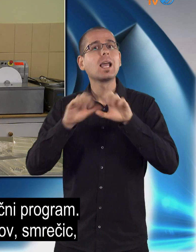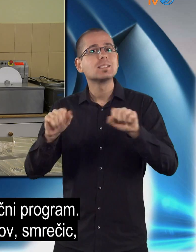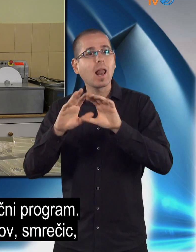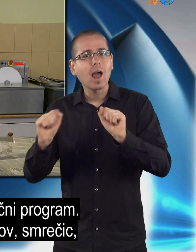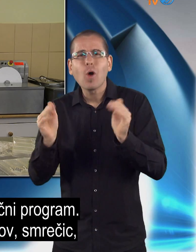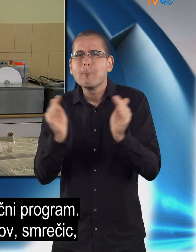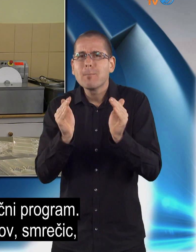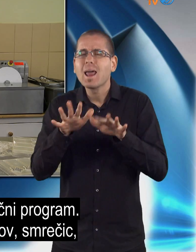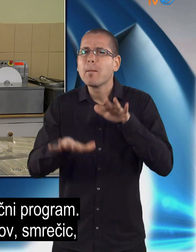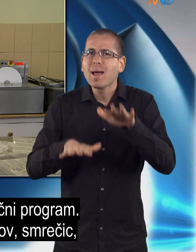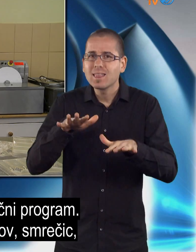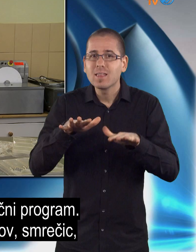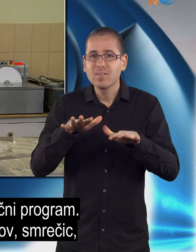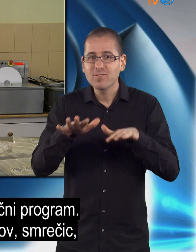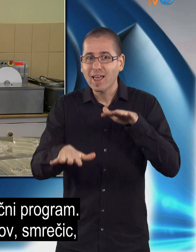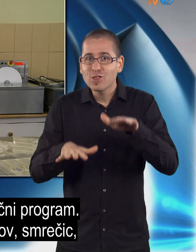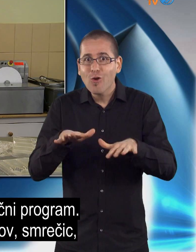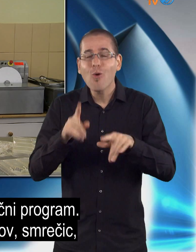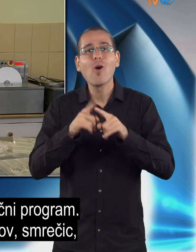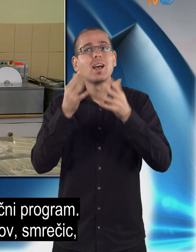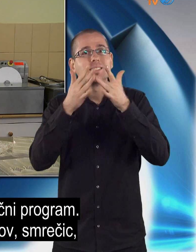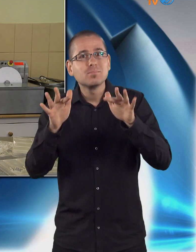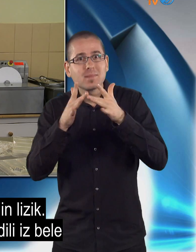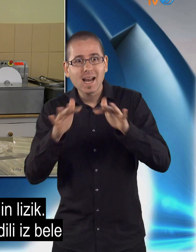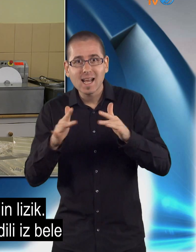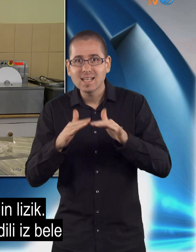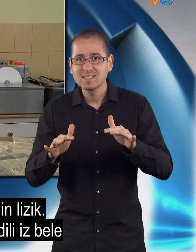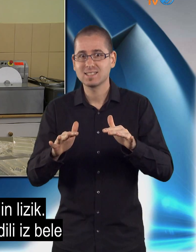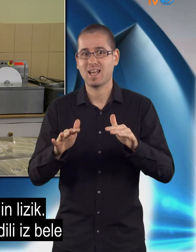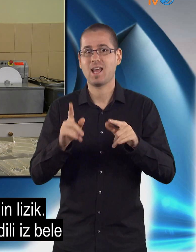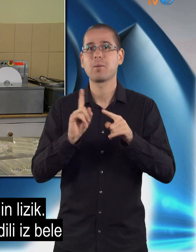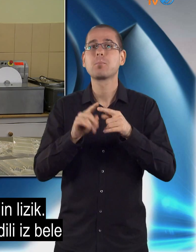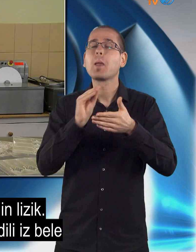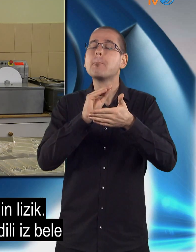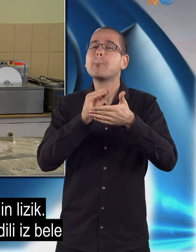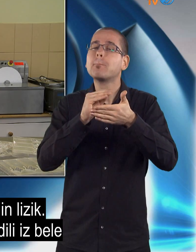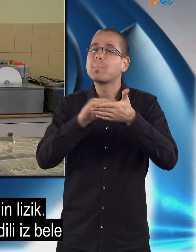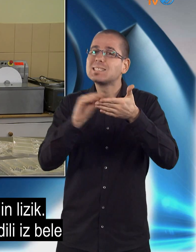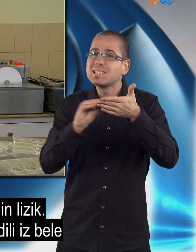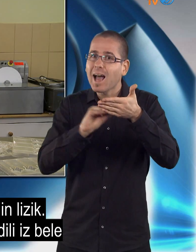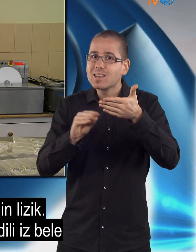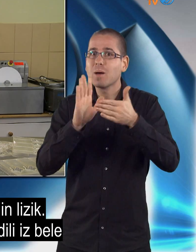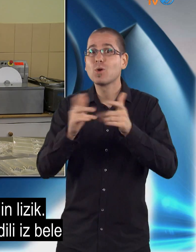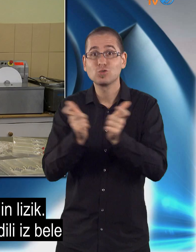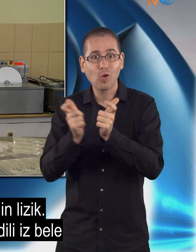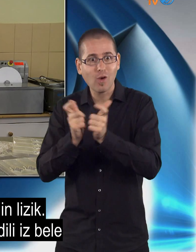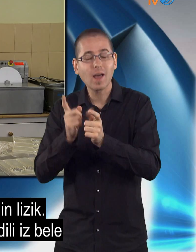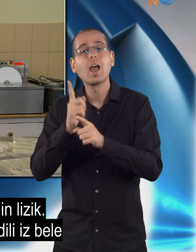izdelavo malih medvedkov, smrekice, pisanja po čokoladi in